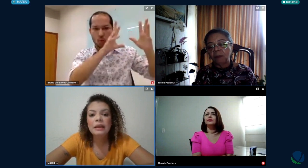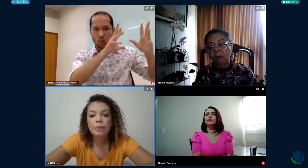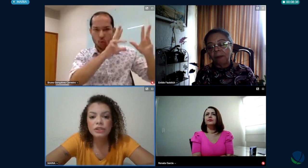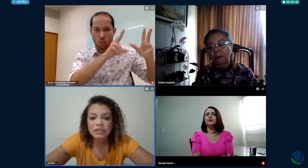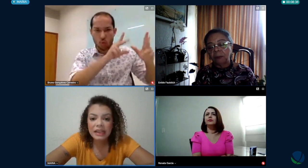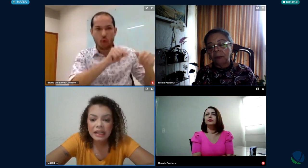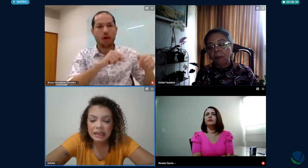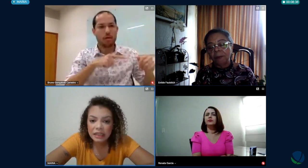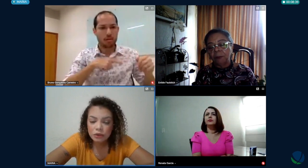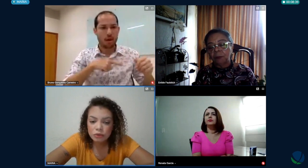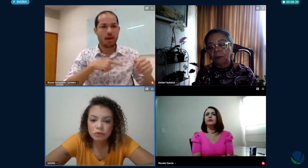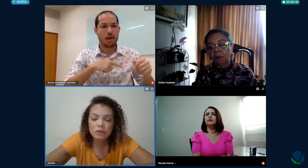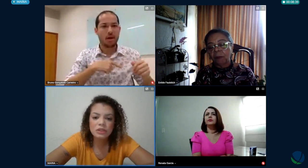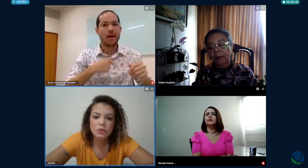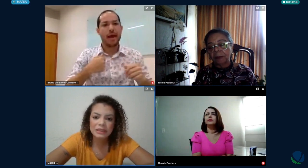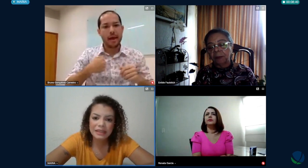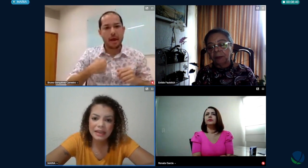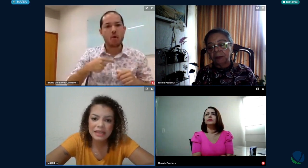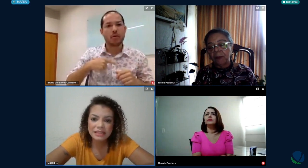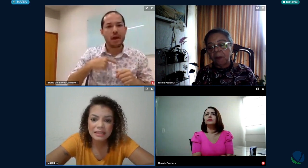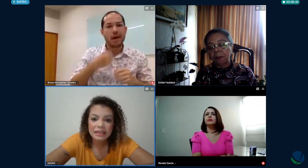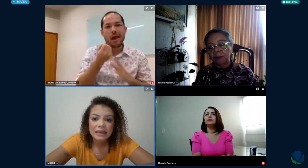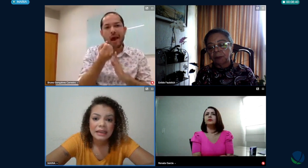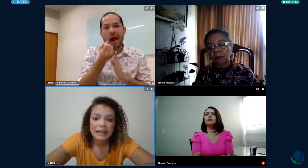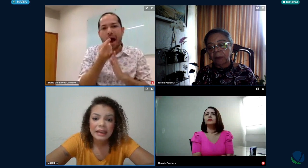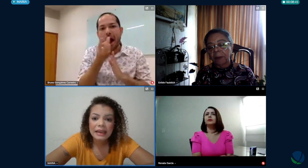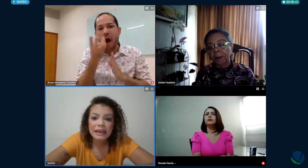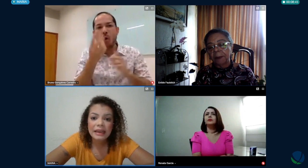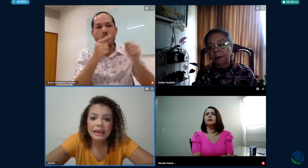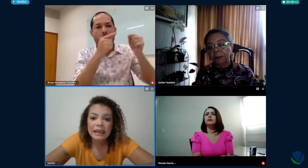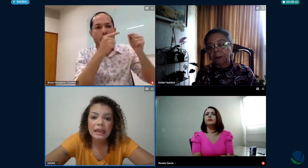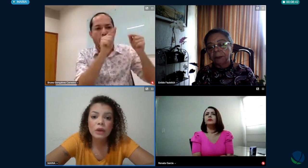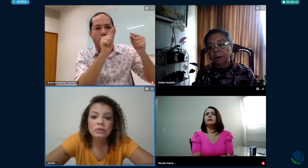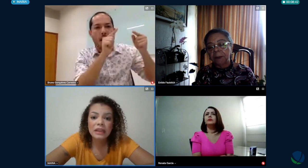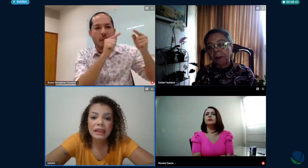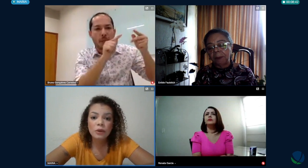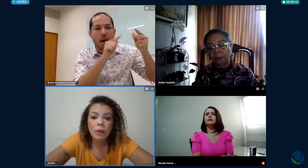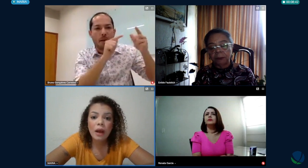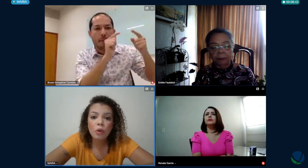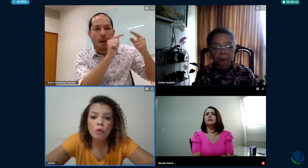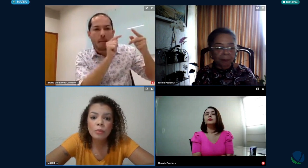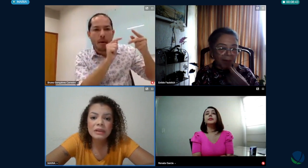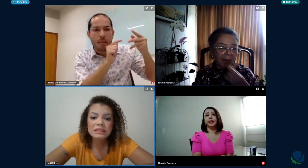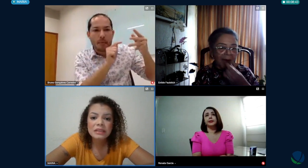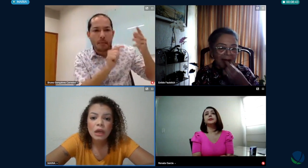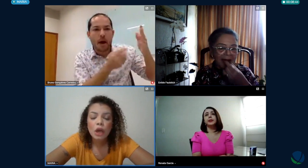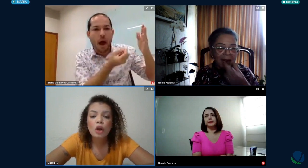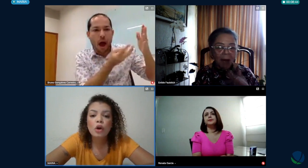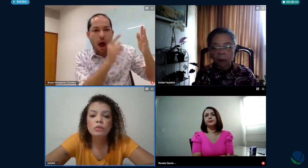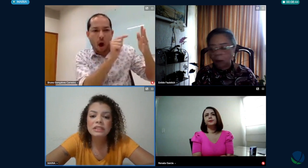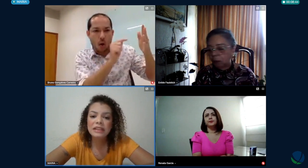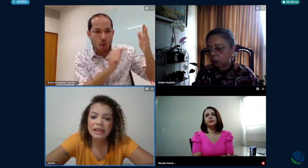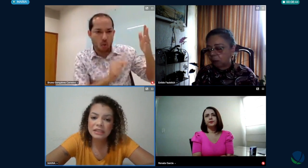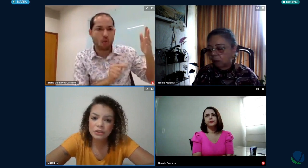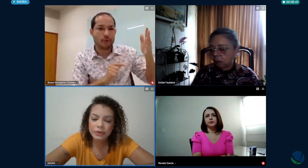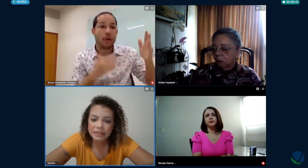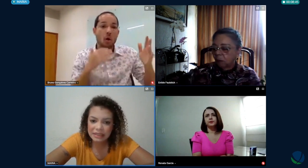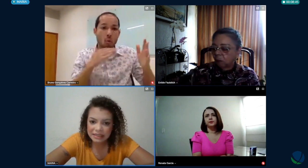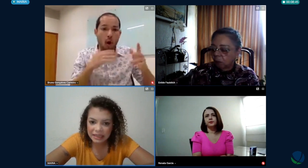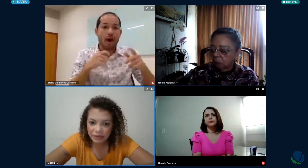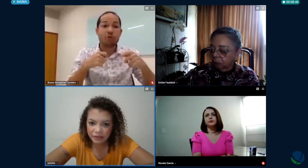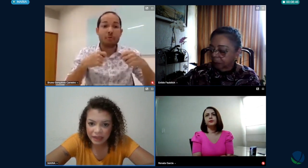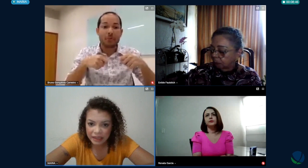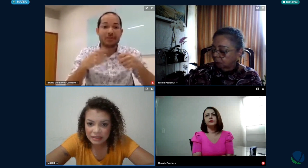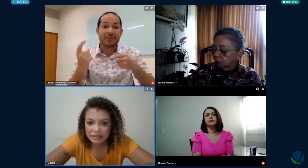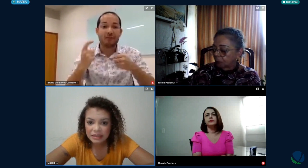E depois de ter lido toda a sua tese, eu tenho algumas